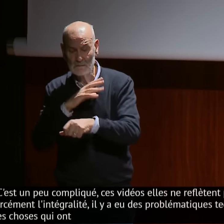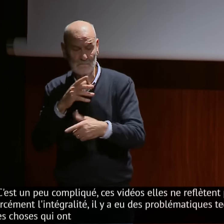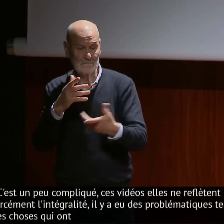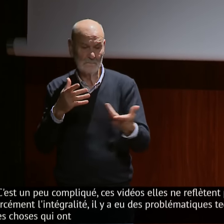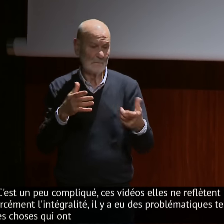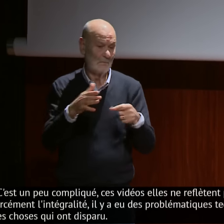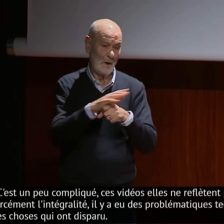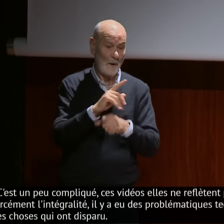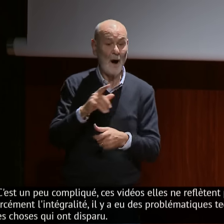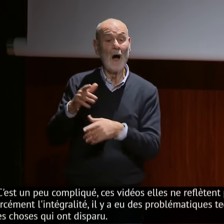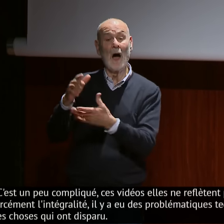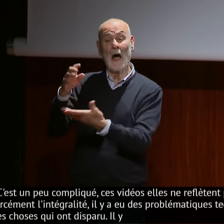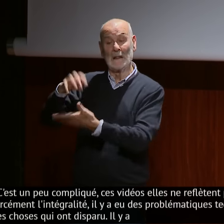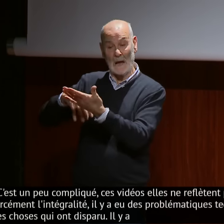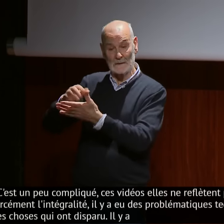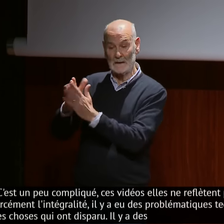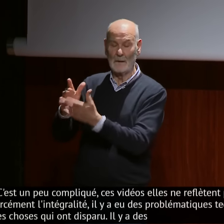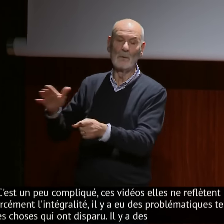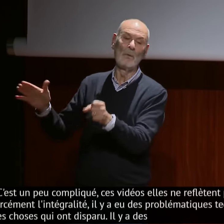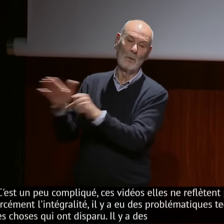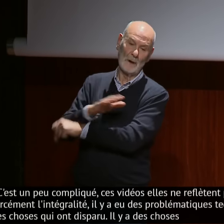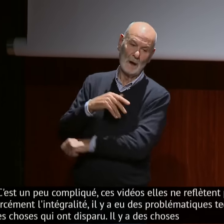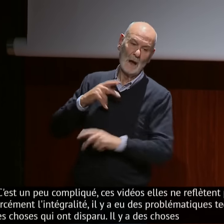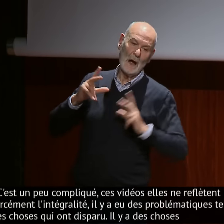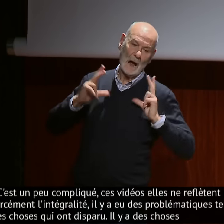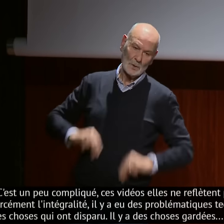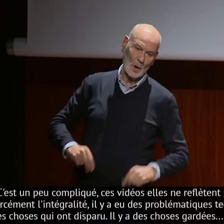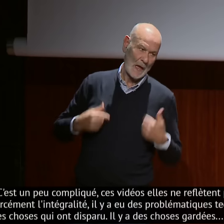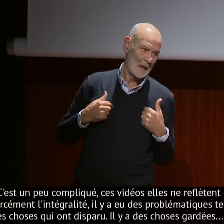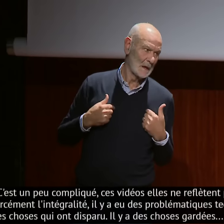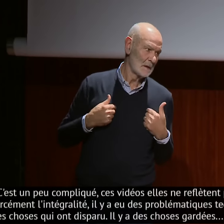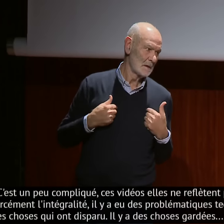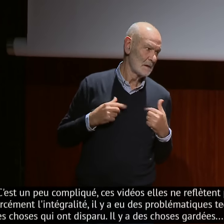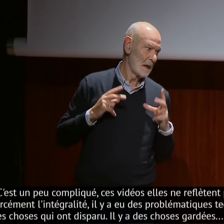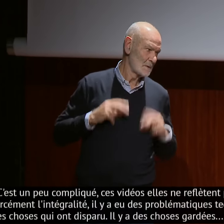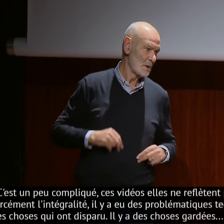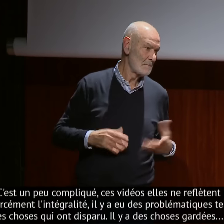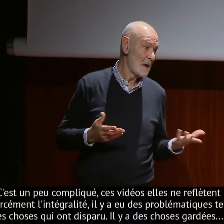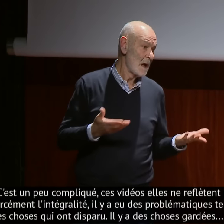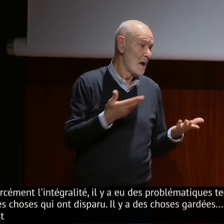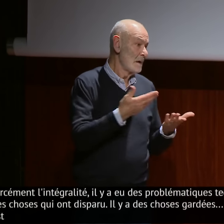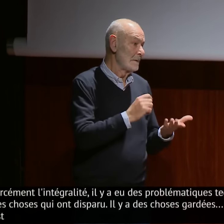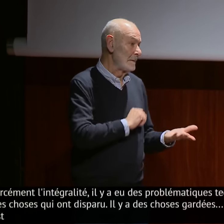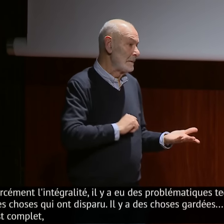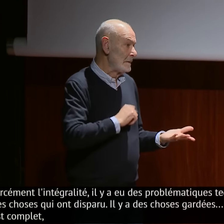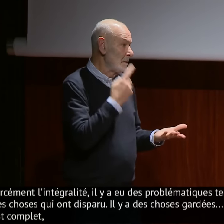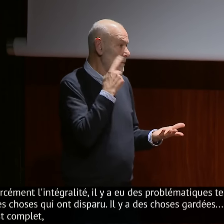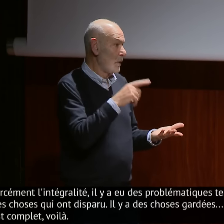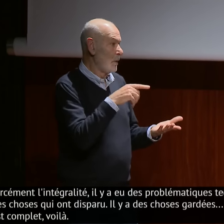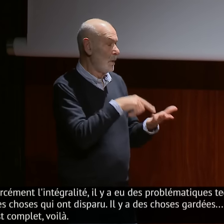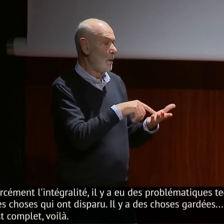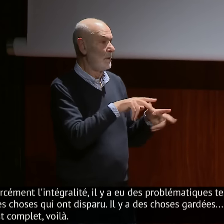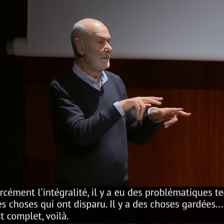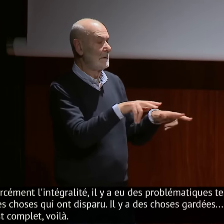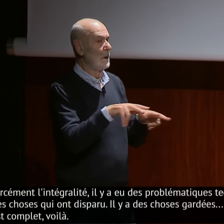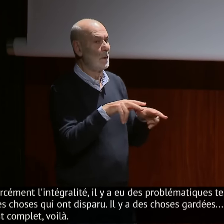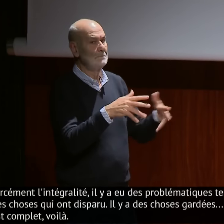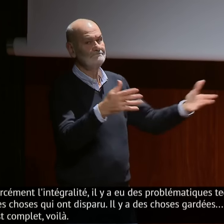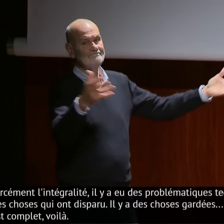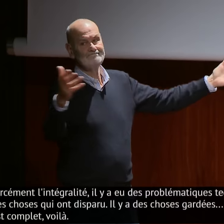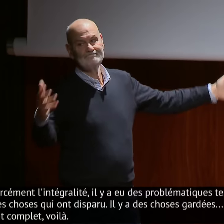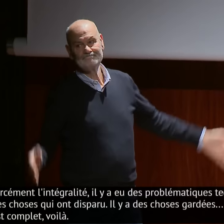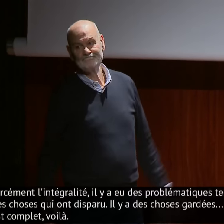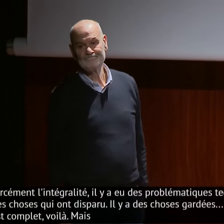voilà, il y a des choses qui ont été gardées. Donc, le texte, il est complet, voilà. Mais moi, je sais pas,